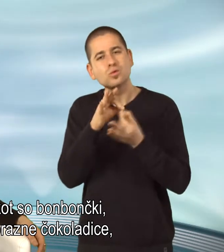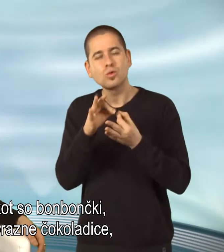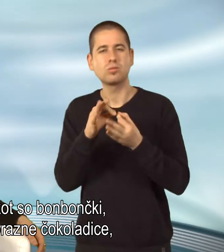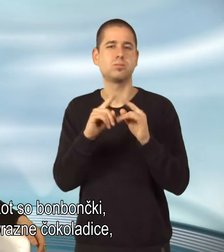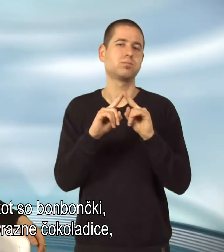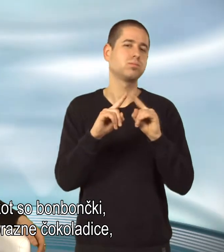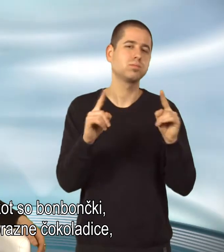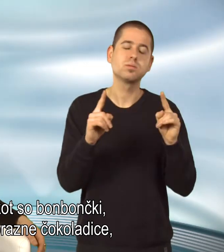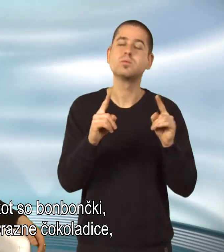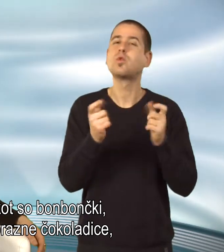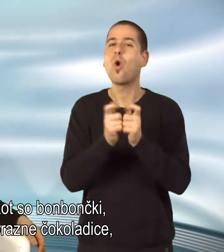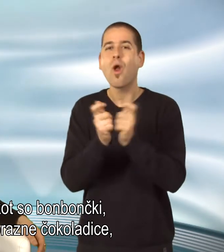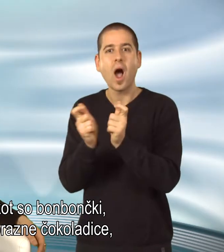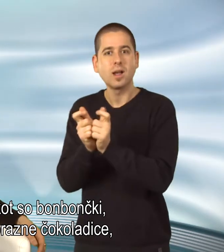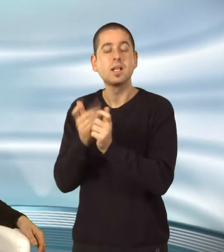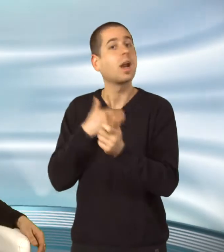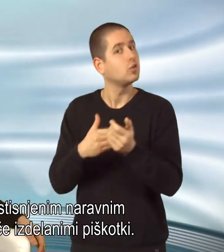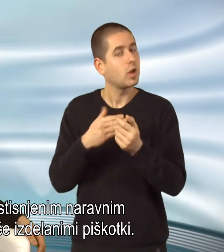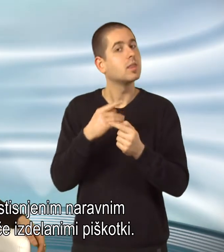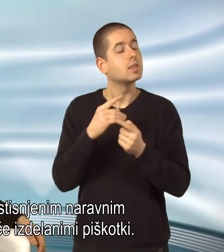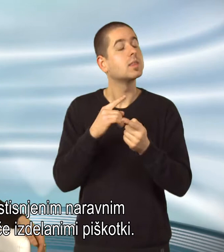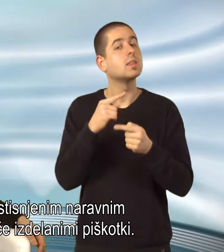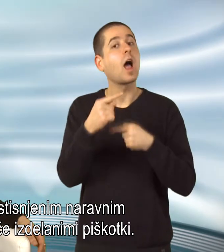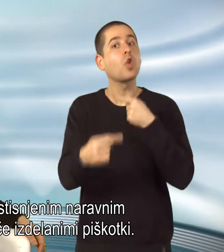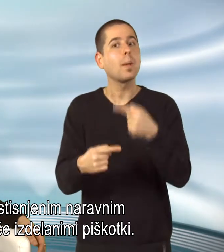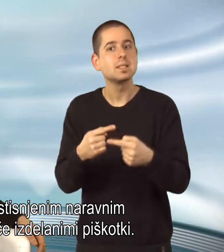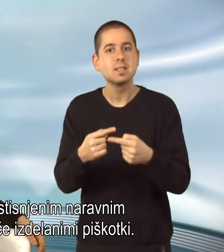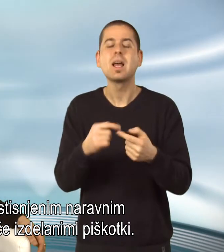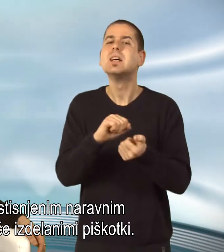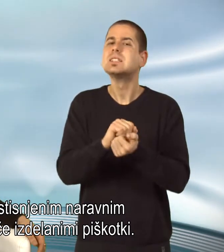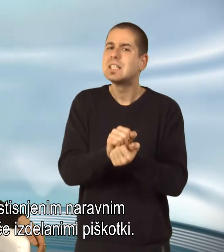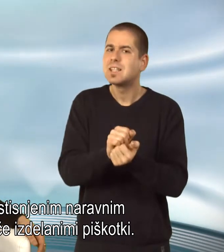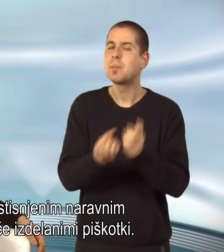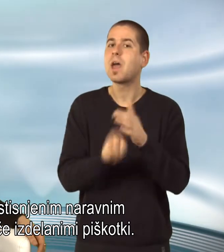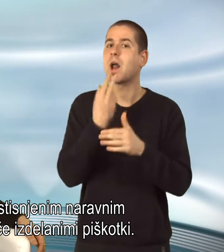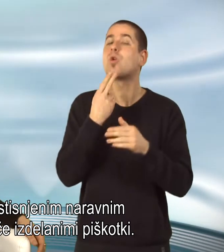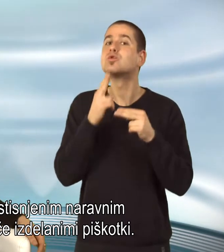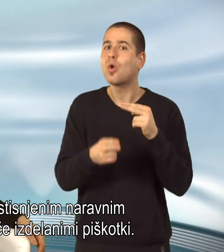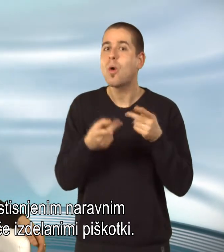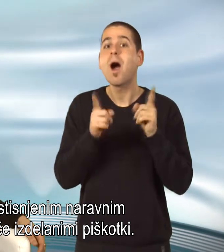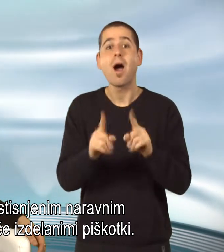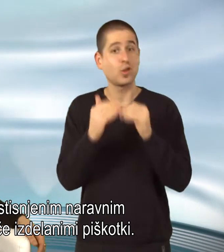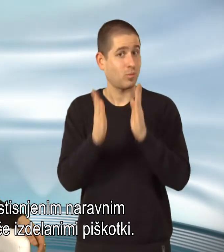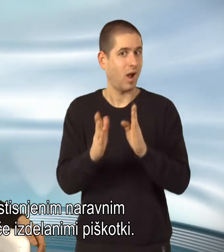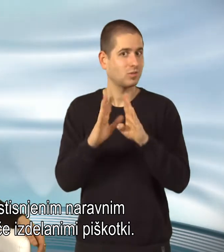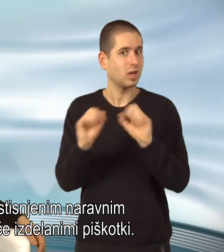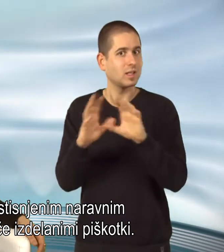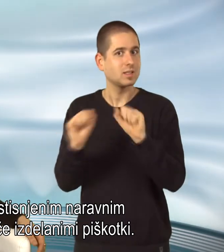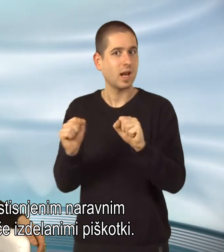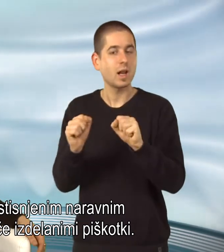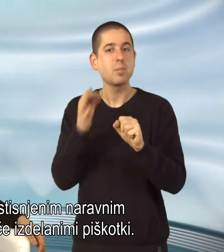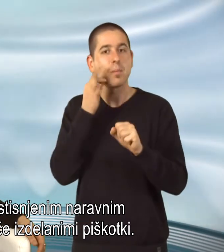piškoti, razne čokoladice, nadomestite s stisnjenim naravnim sokom ali domače